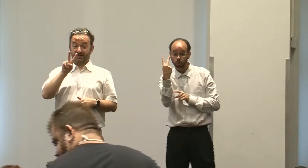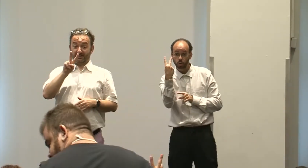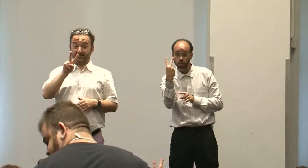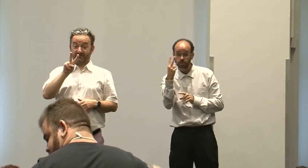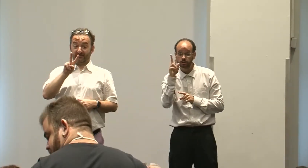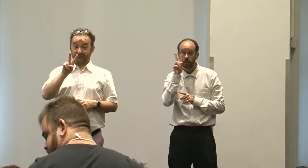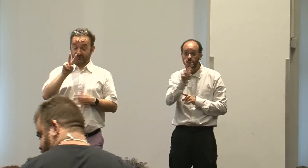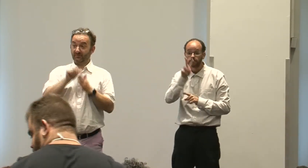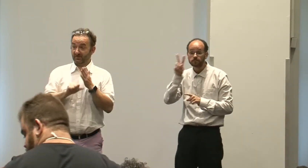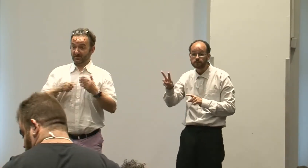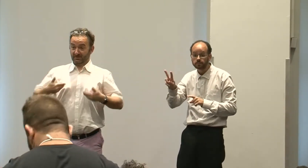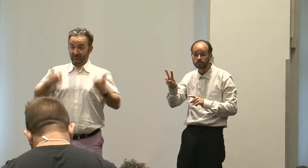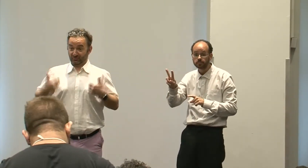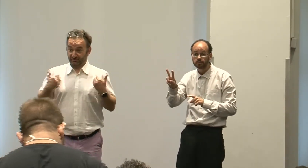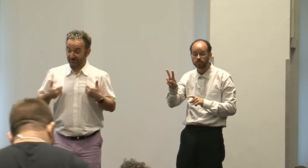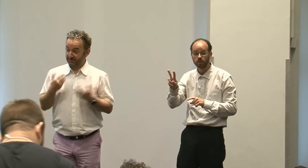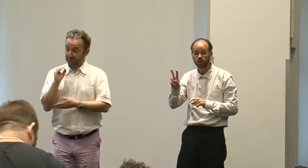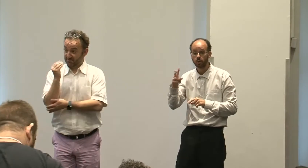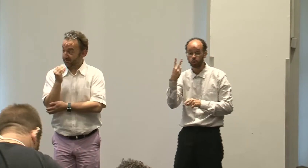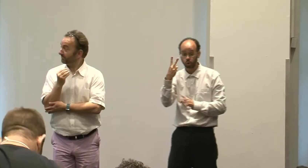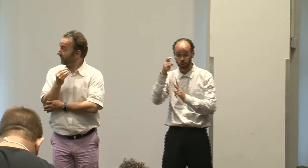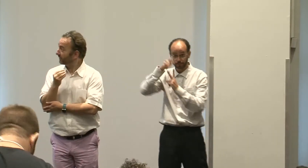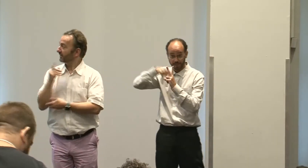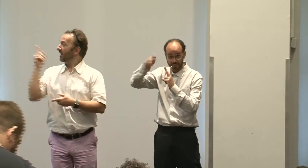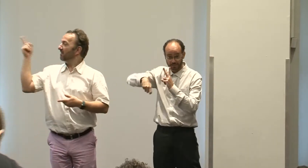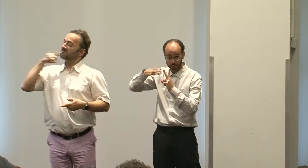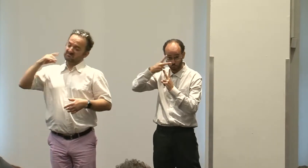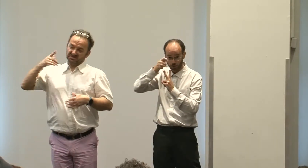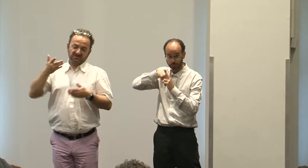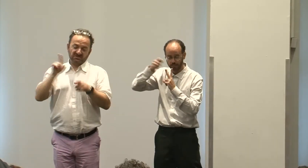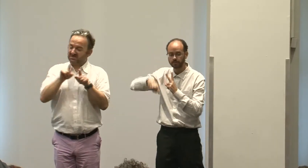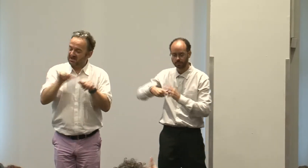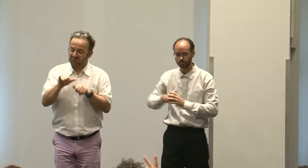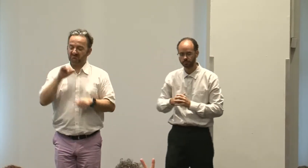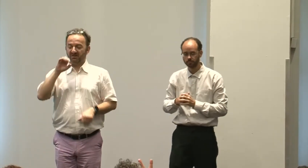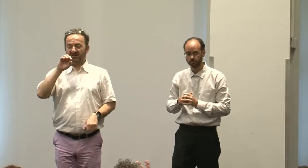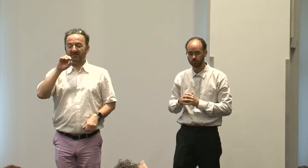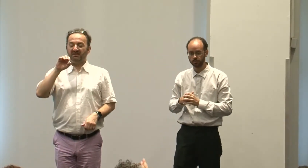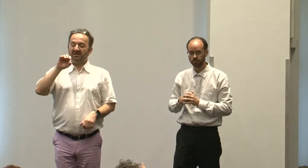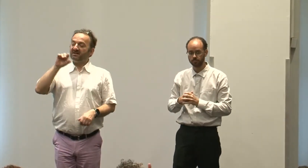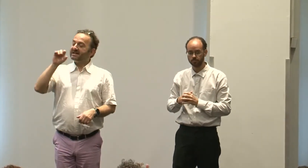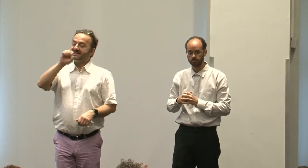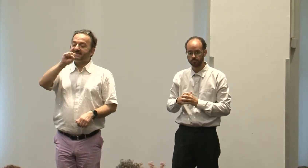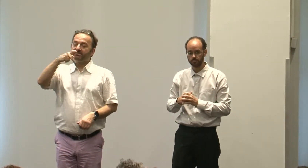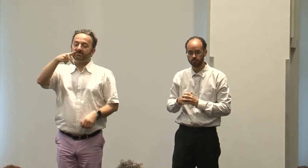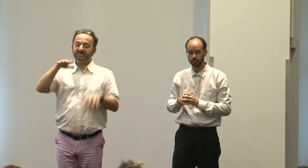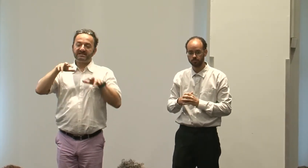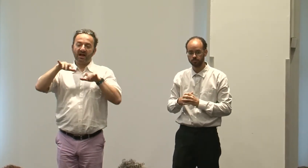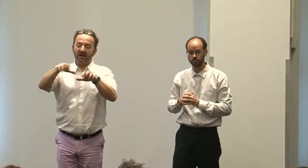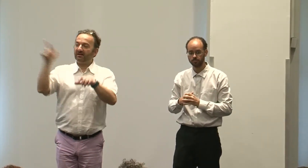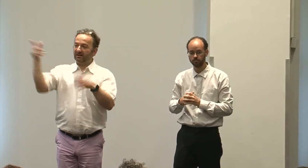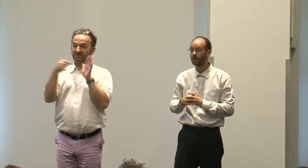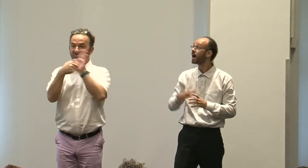Ali uma imagem de uma aranha, que tem 22, quando eu tinha 22 meses.